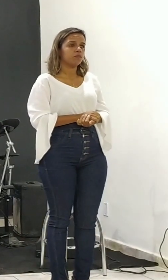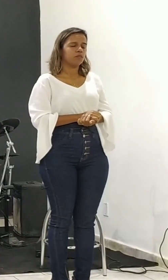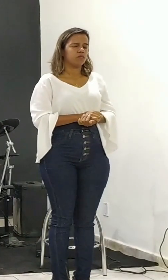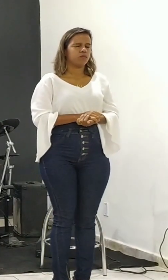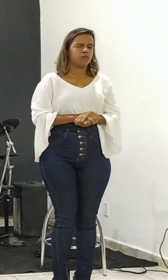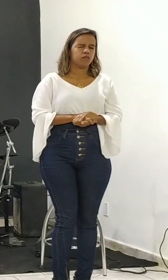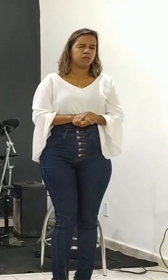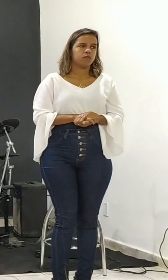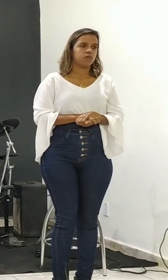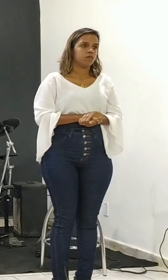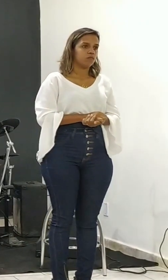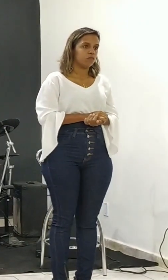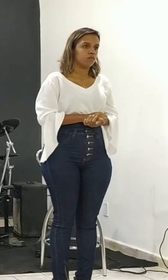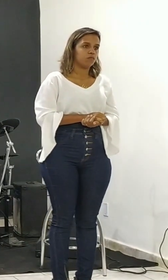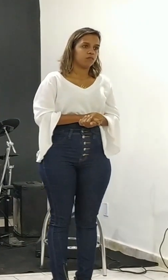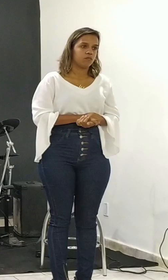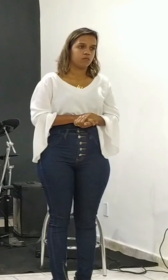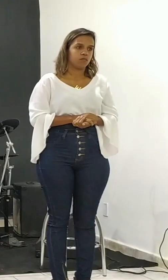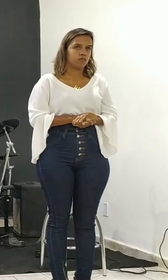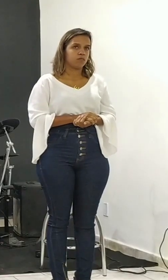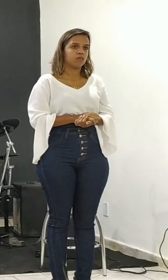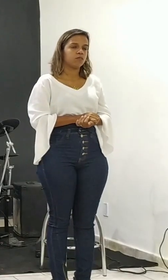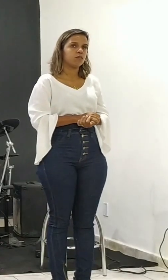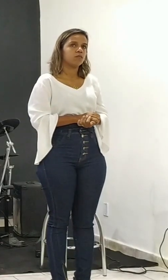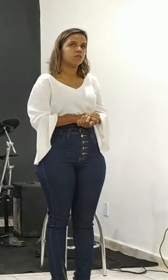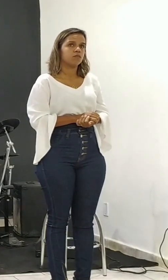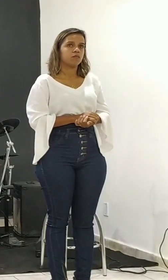versículo de 19 a 22.